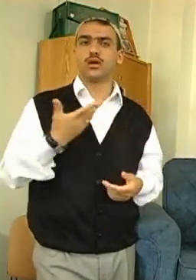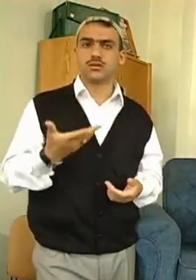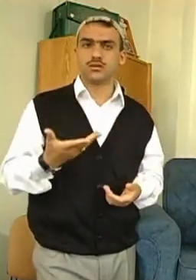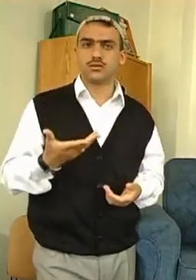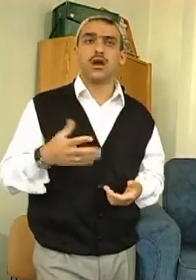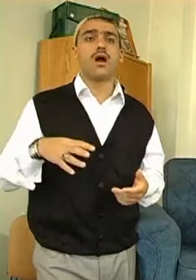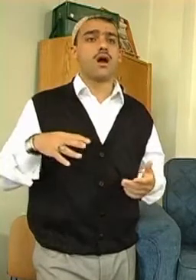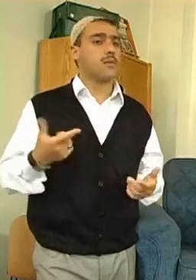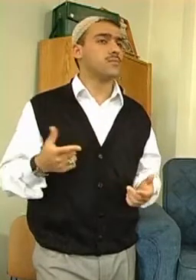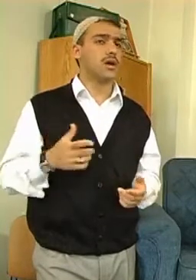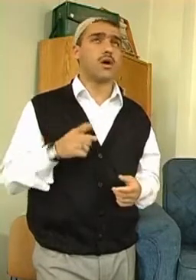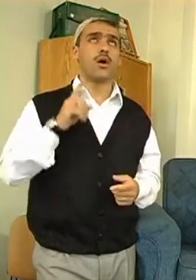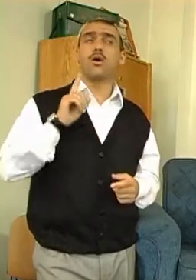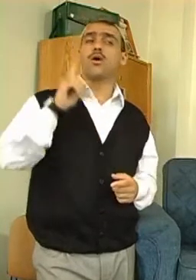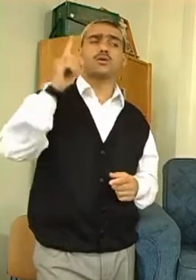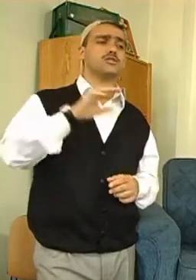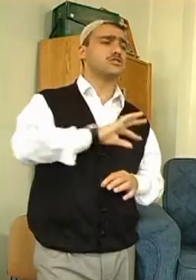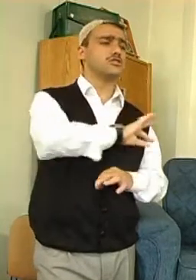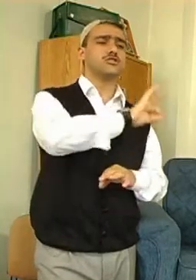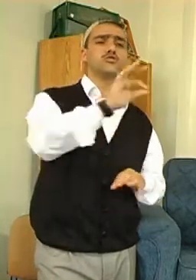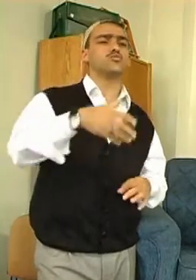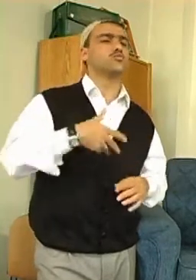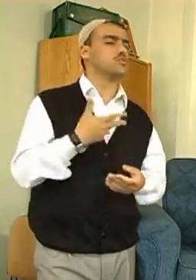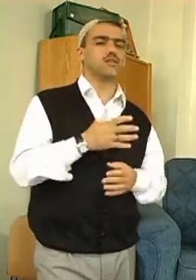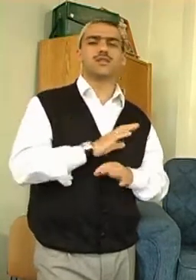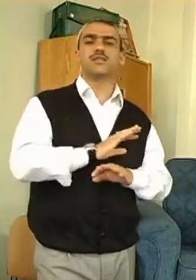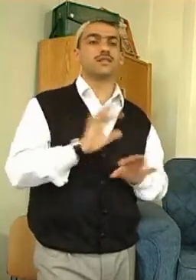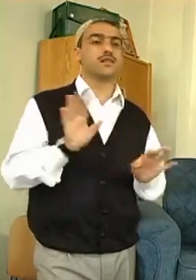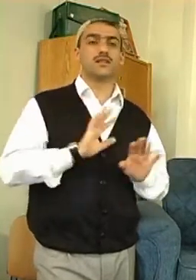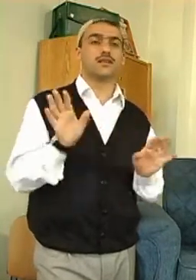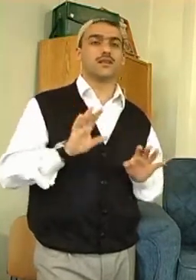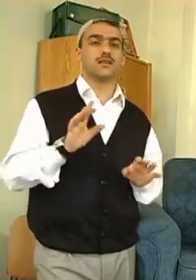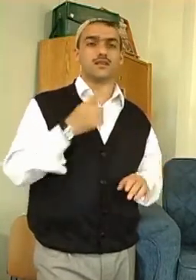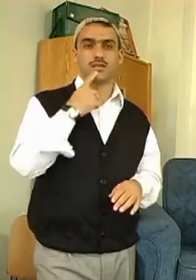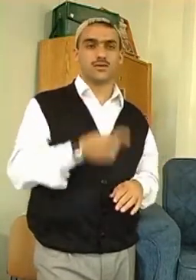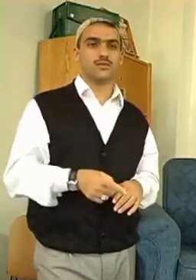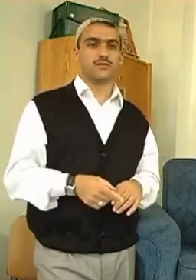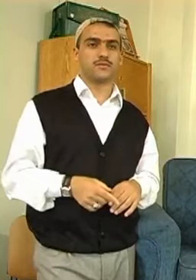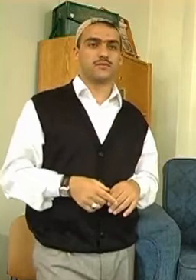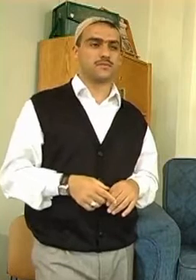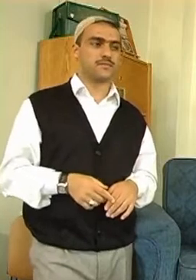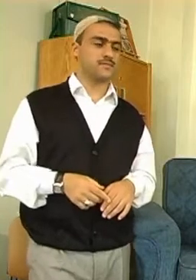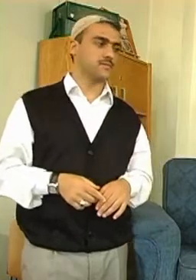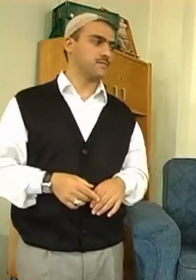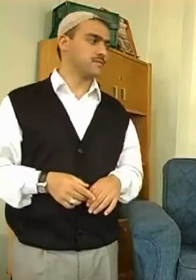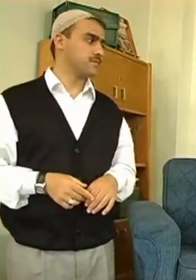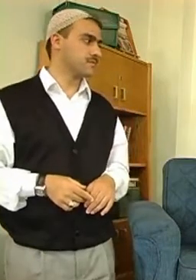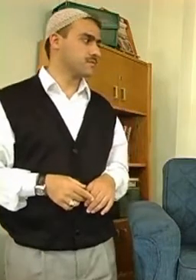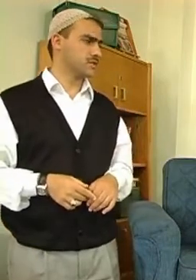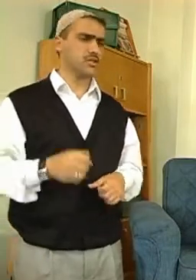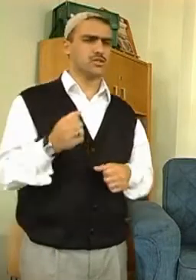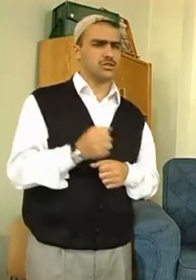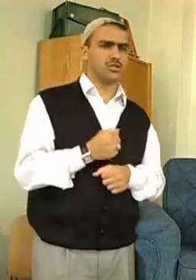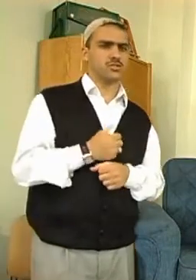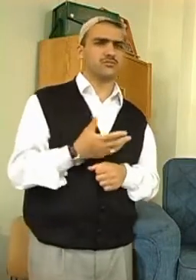şeref artıyor değil mi? İşte bazen yine derste söyleniyor. Mesela taş var ya taş. Taş da biliyorsunuz değil mi?